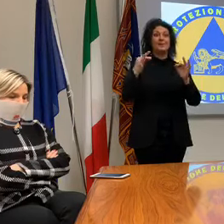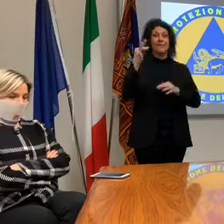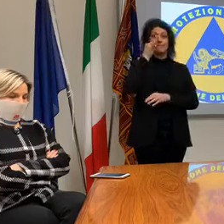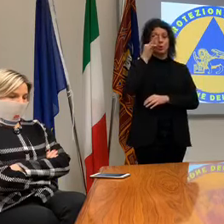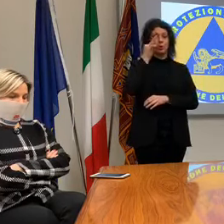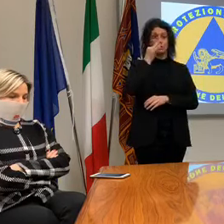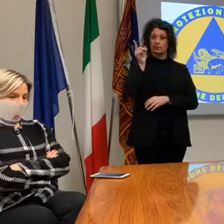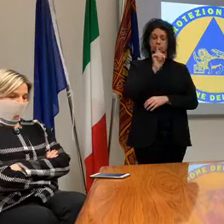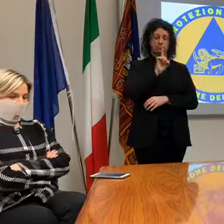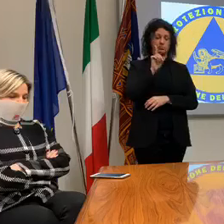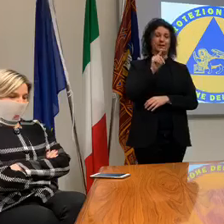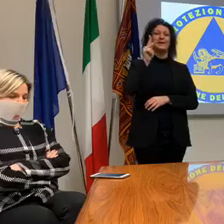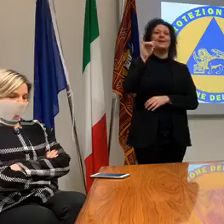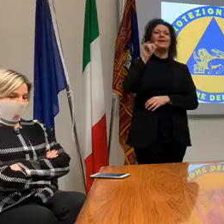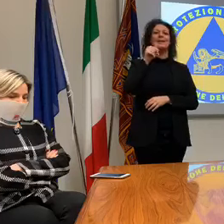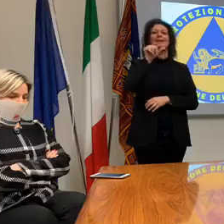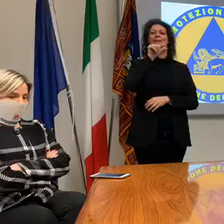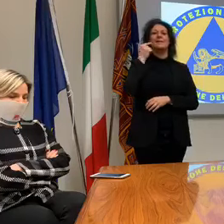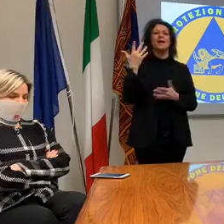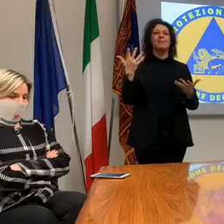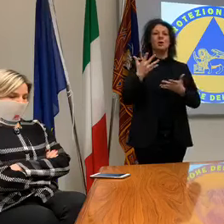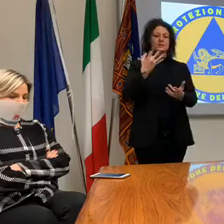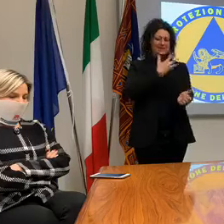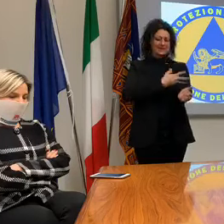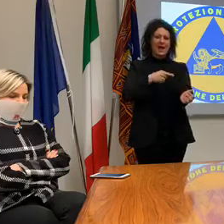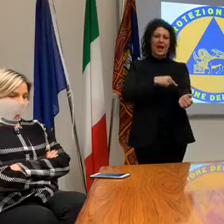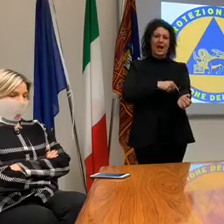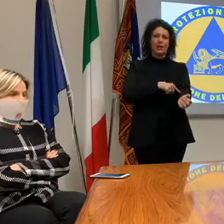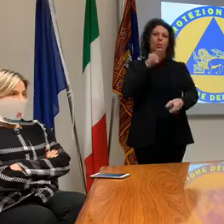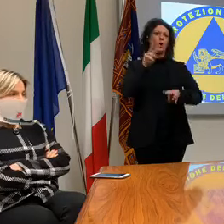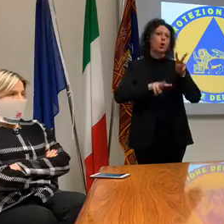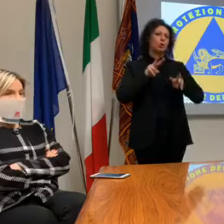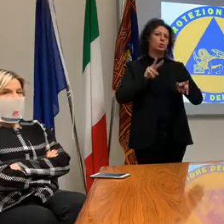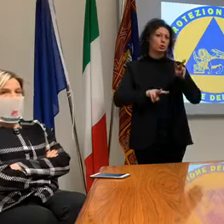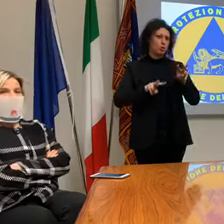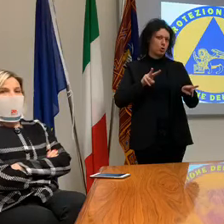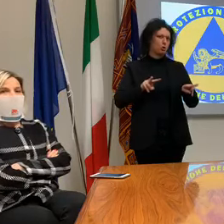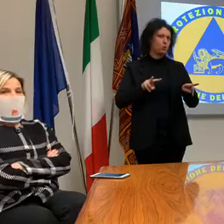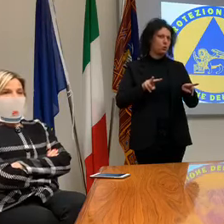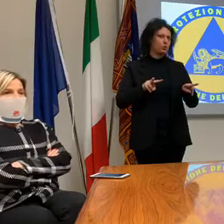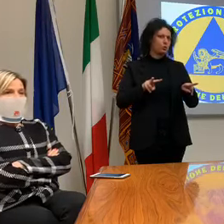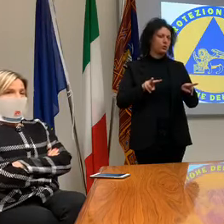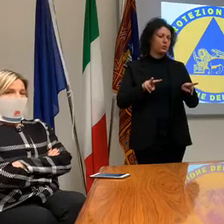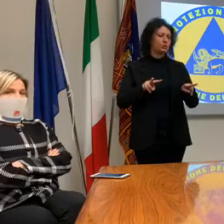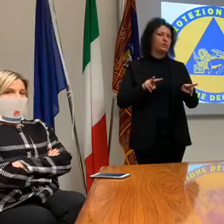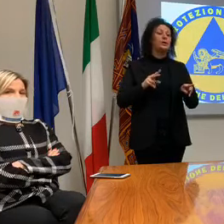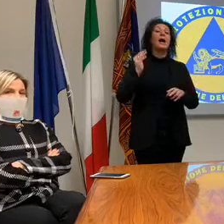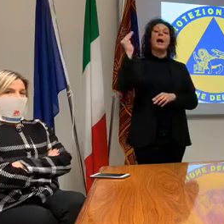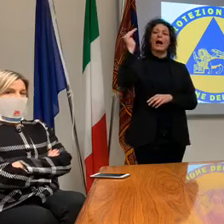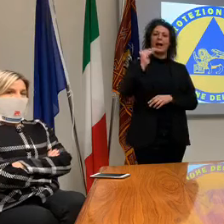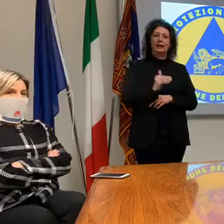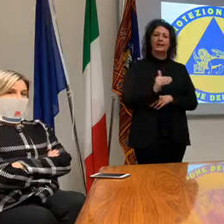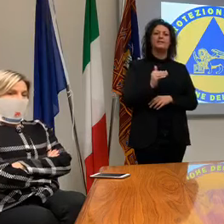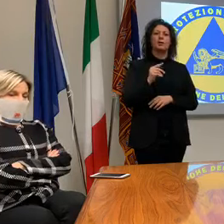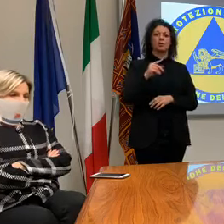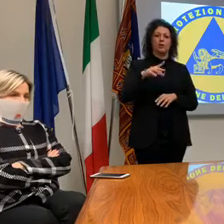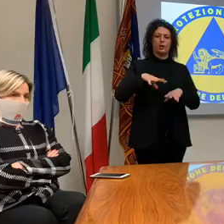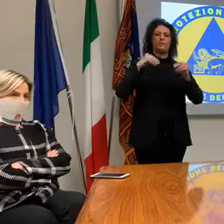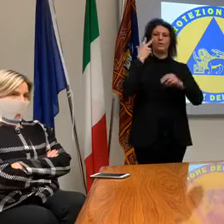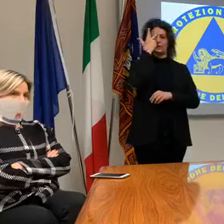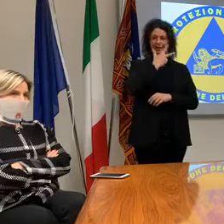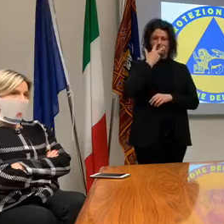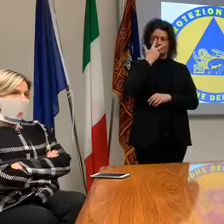nel sangue. Arrivano i primi 100.000, arrivano praticamente venerdì a Treviso, poi ne arrivano 10.000 ogni